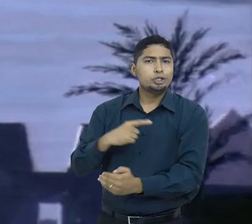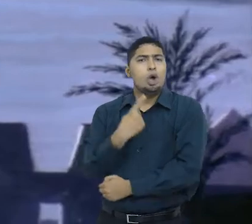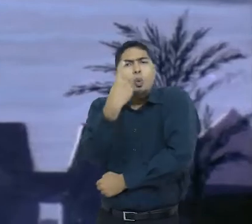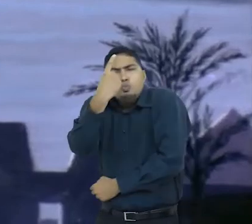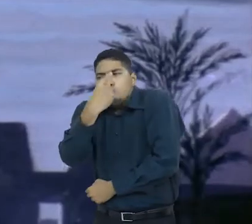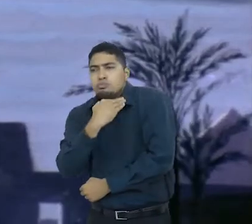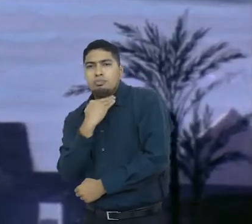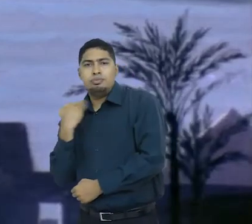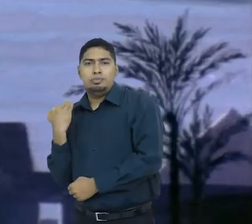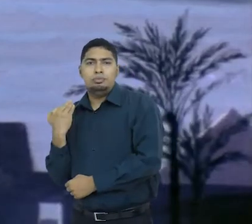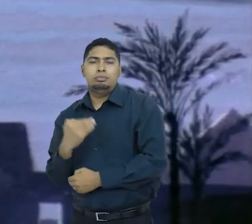morrido.